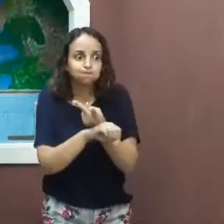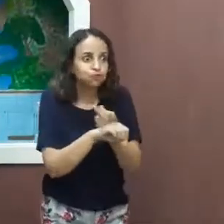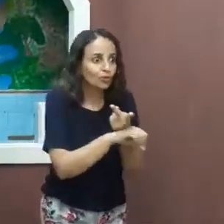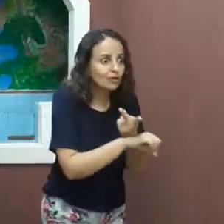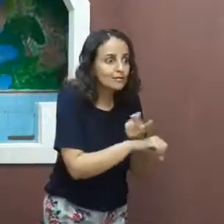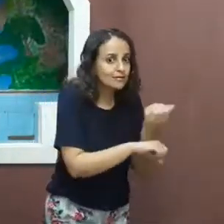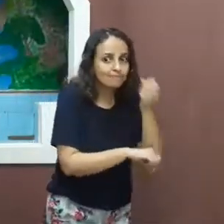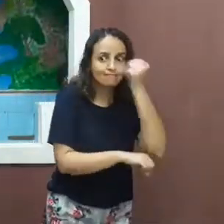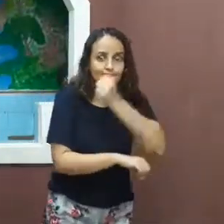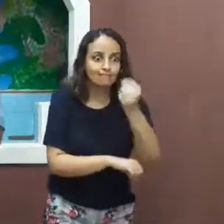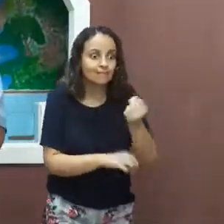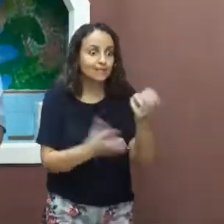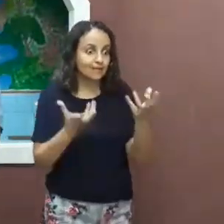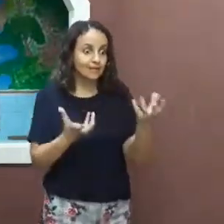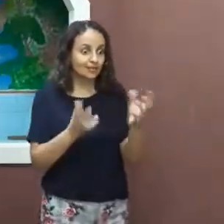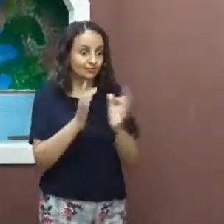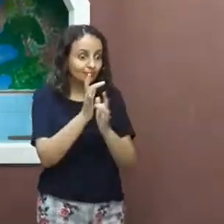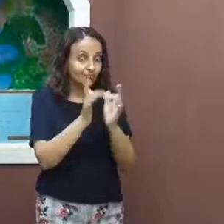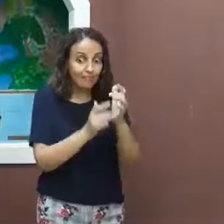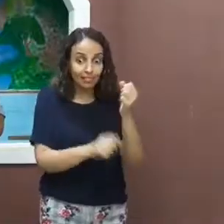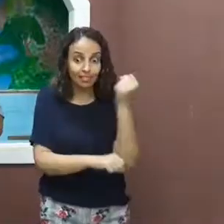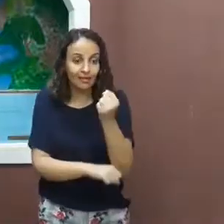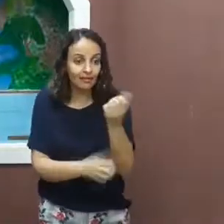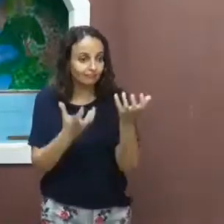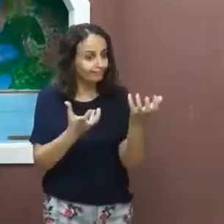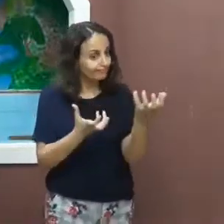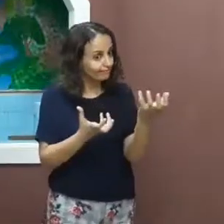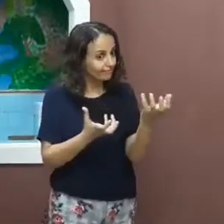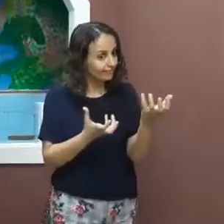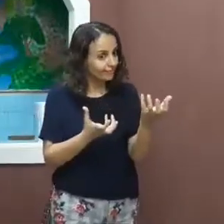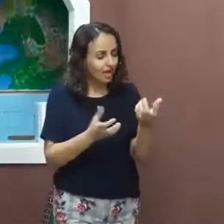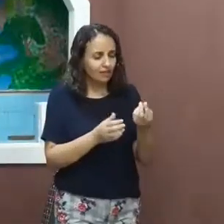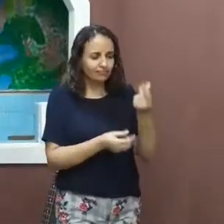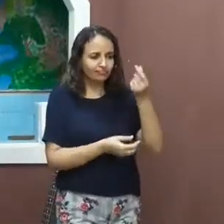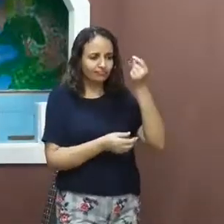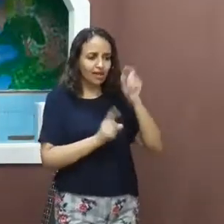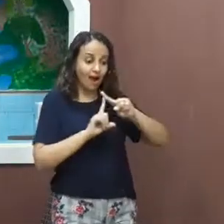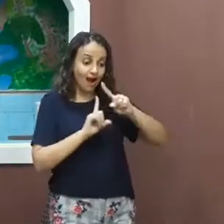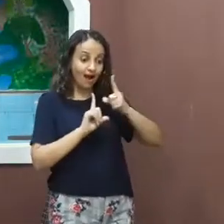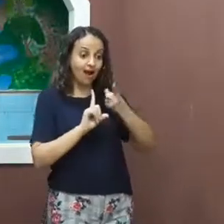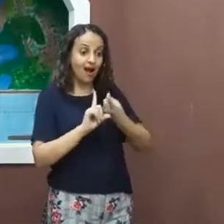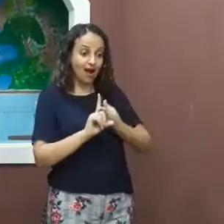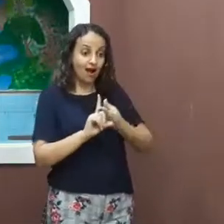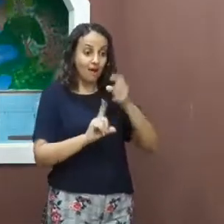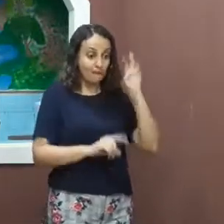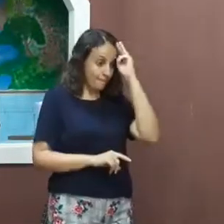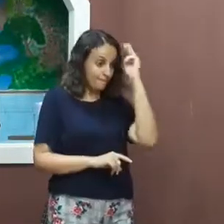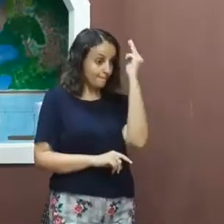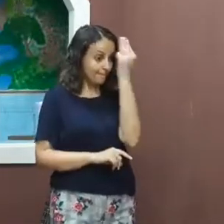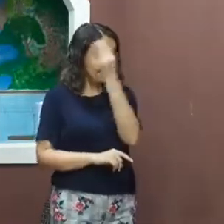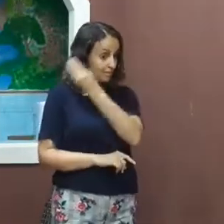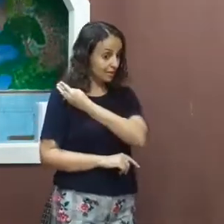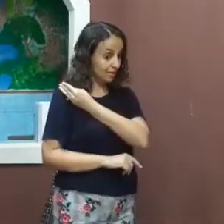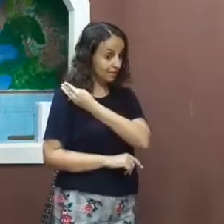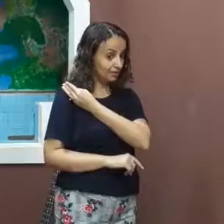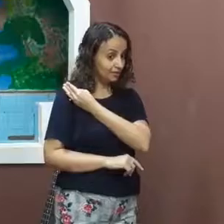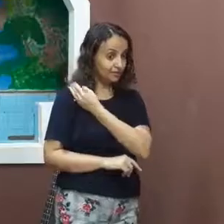da sua mãe. Jesus foi perseguido desde o ventre da sua mãe, porque ela teve que se movimentar para fazer